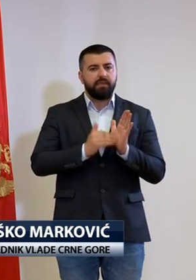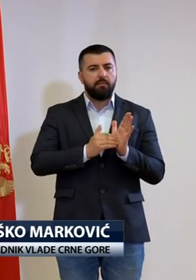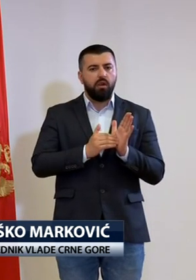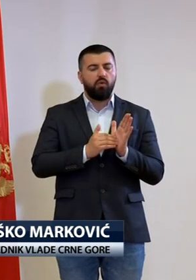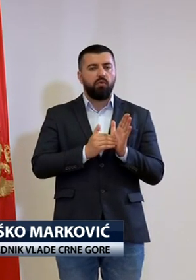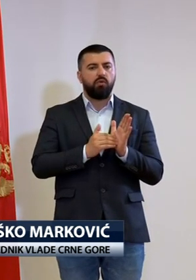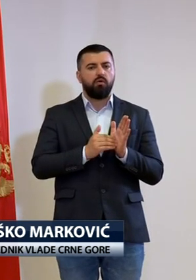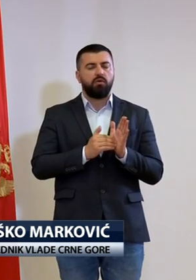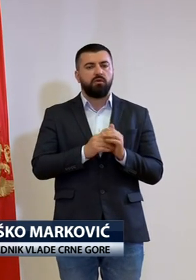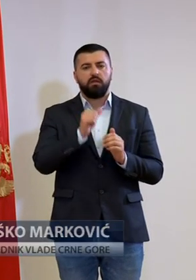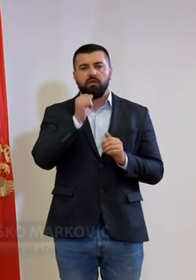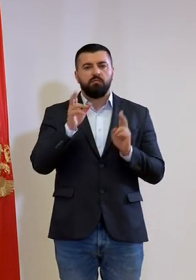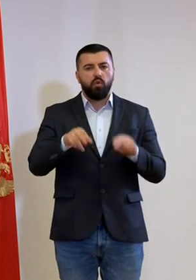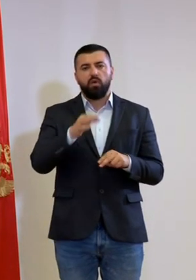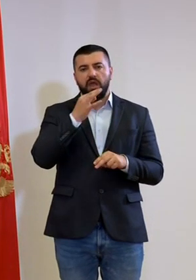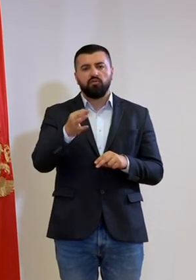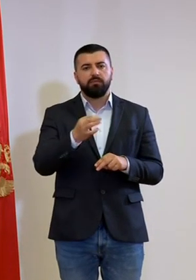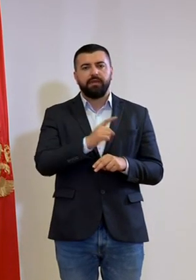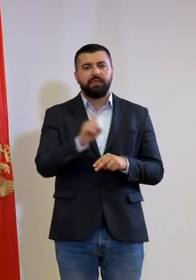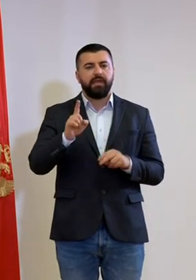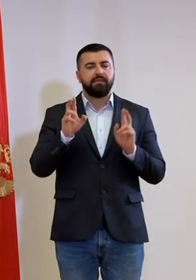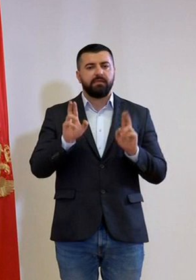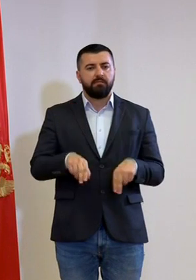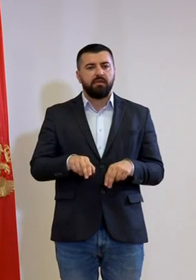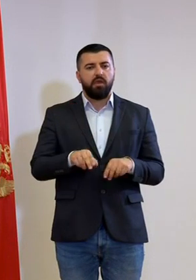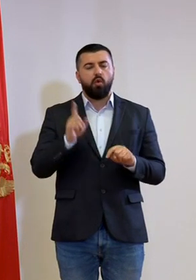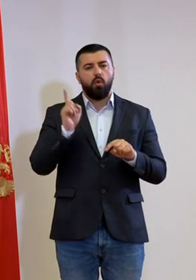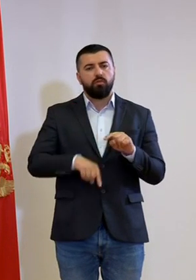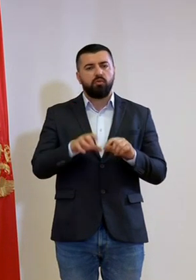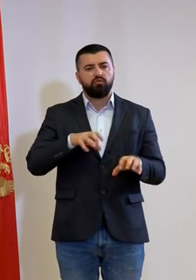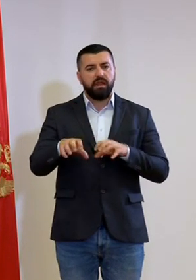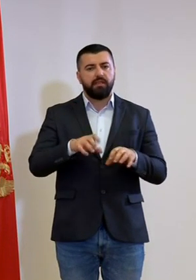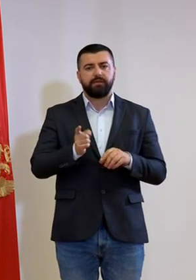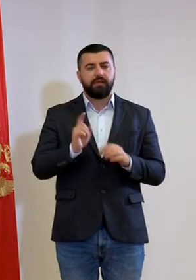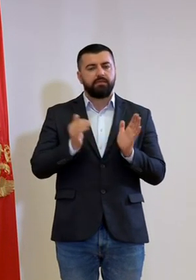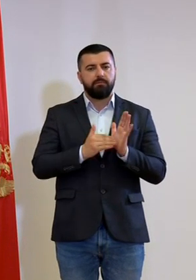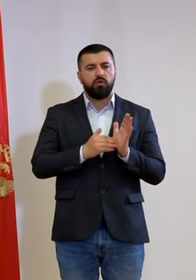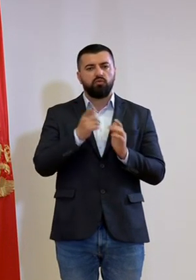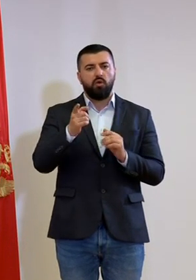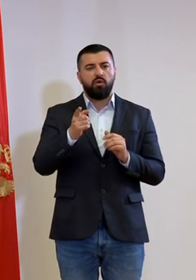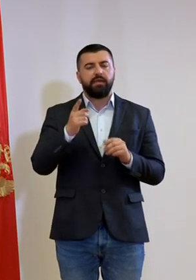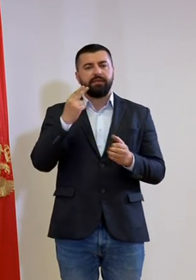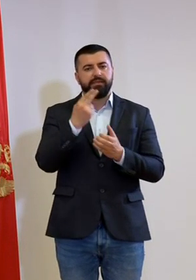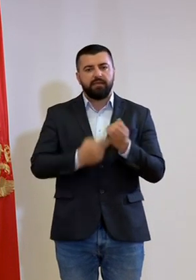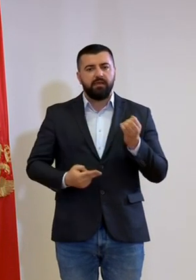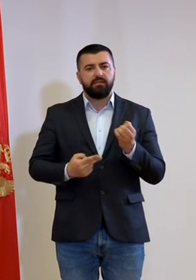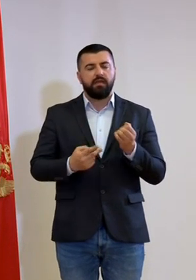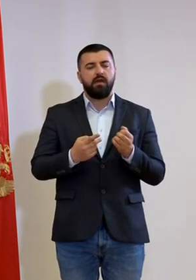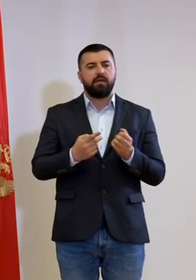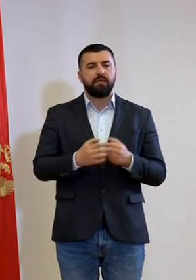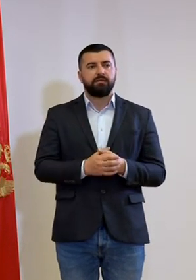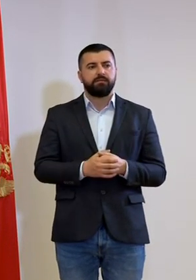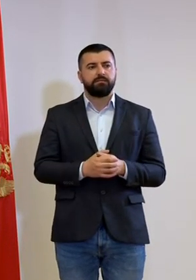trebalo i, ako mogu da kažem, ne bi smjela biti otpuštanje zaposlenih. To bi trebala biti zadnja i posljednja